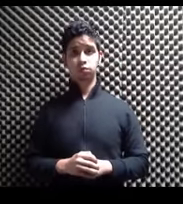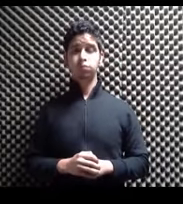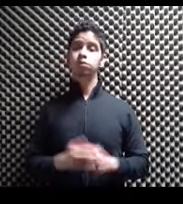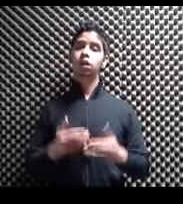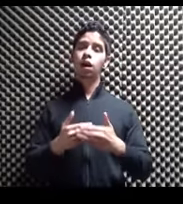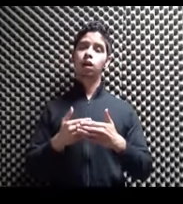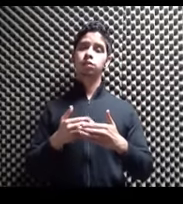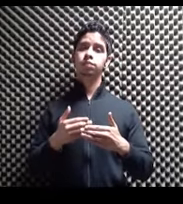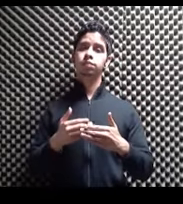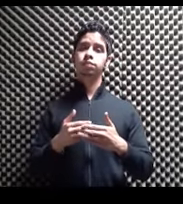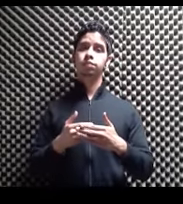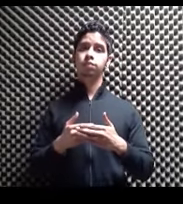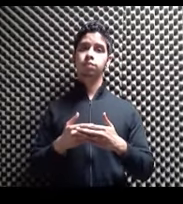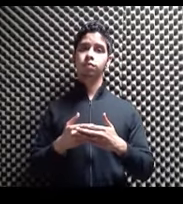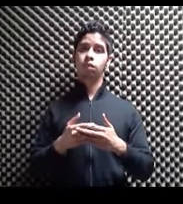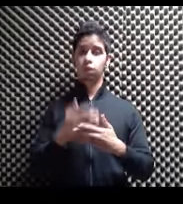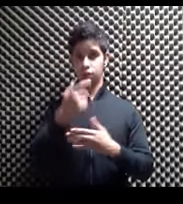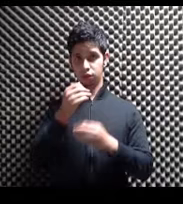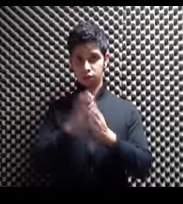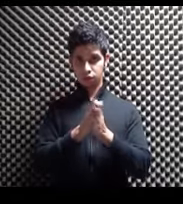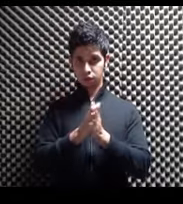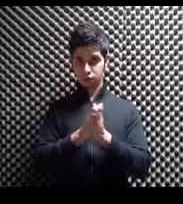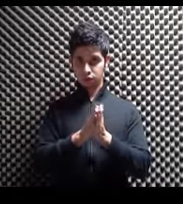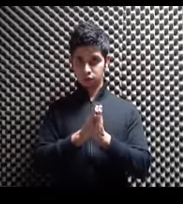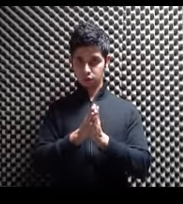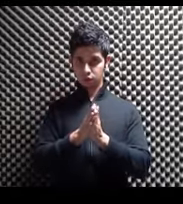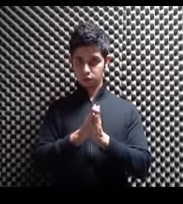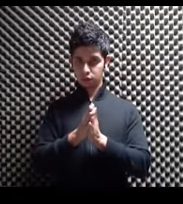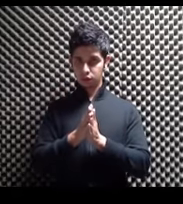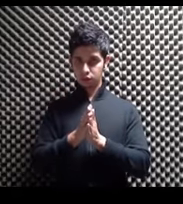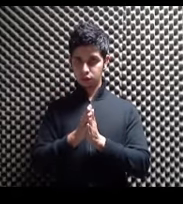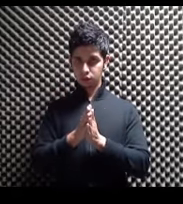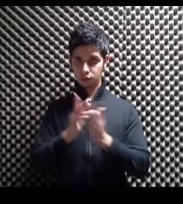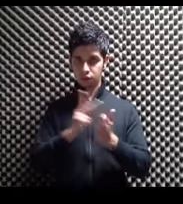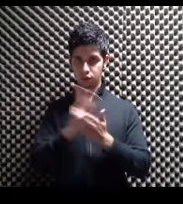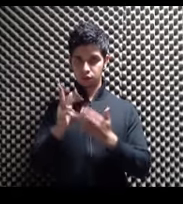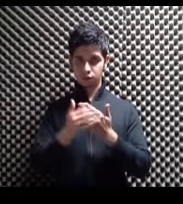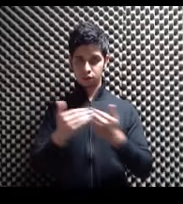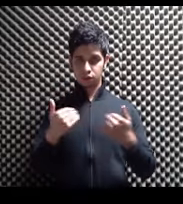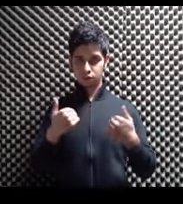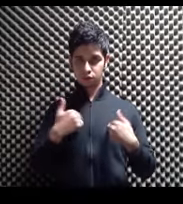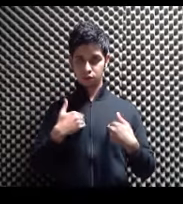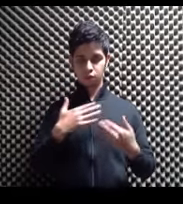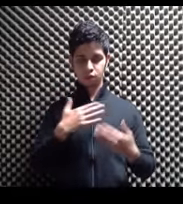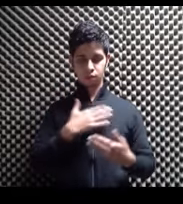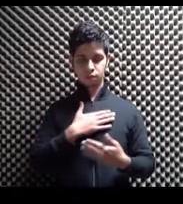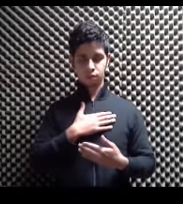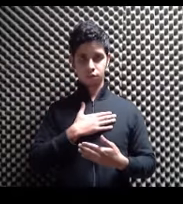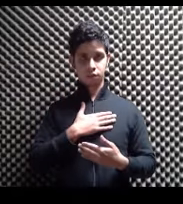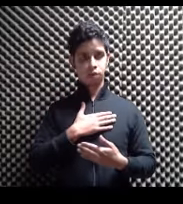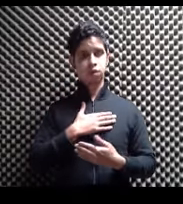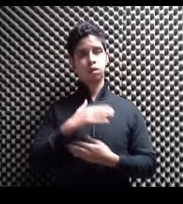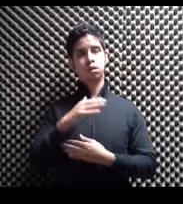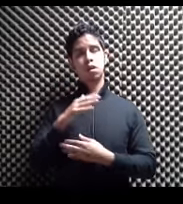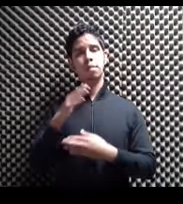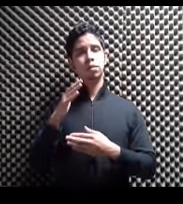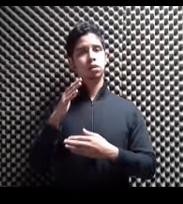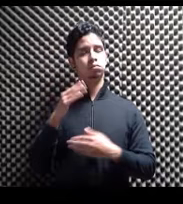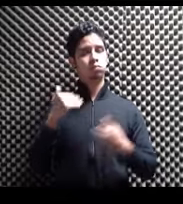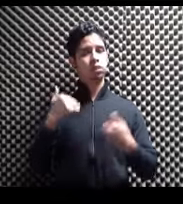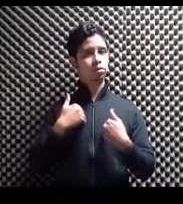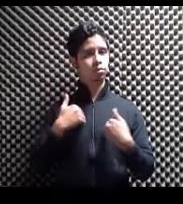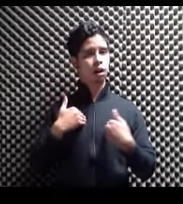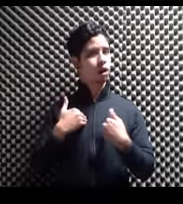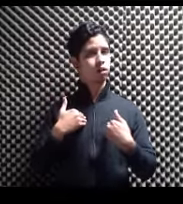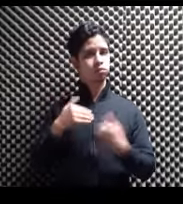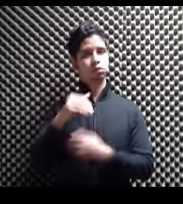todo lo que tiene que ver con mascotas. Yo tengo mis mascotas, sí, mis gatitas, tanto de gatas, perros, de todo.